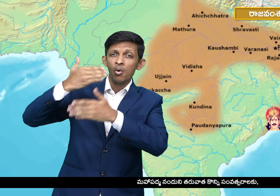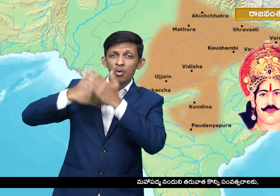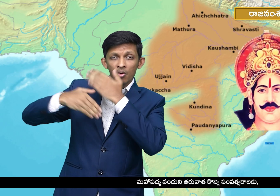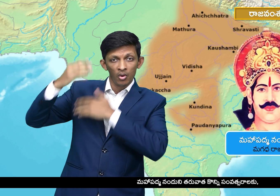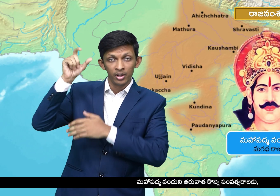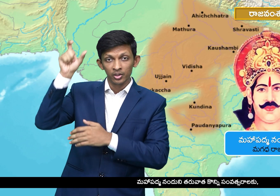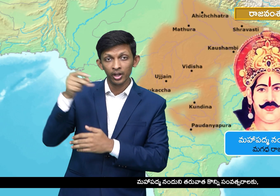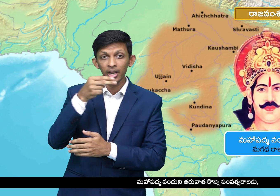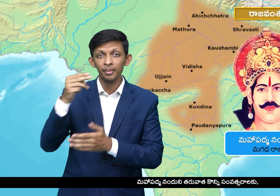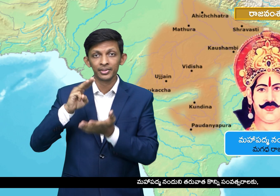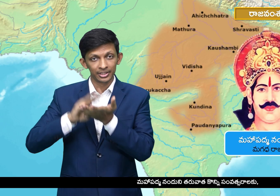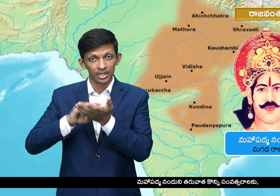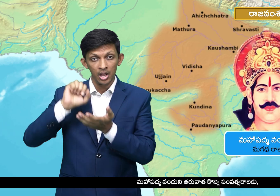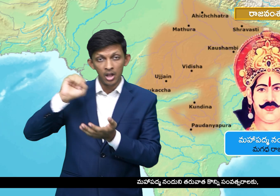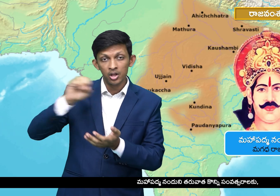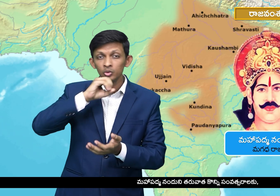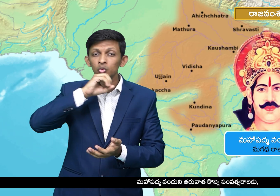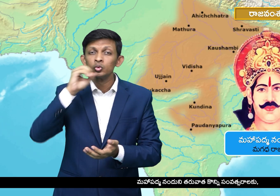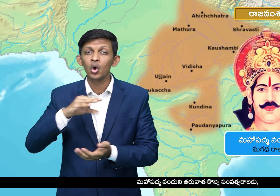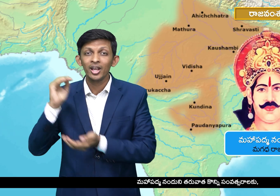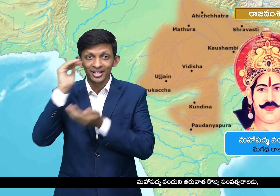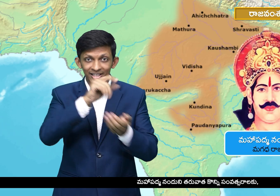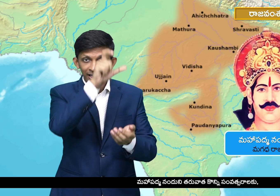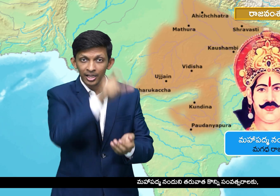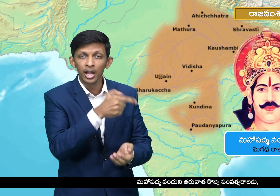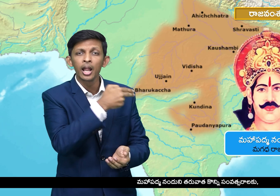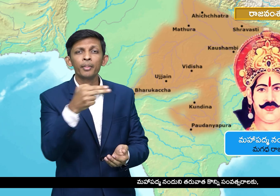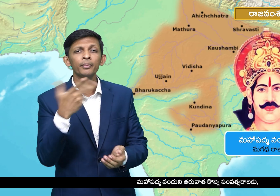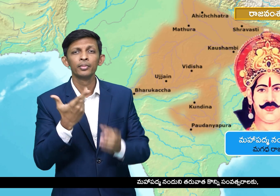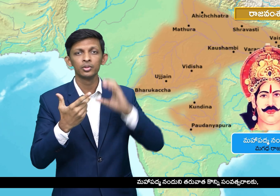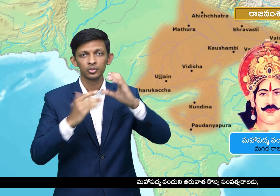మహాపద్మనందుని తరువాత కొన్ని సంవత్సరాలకు